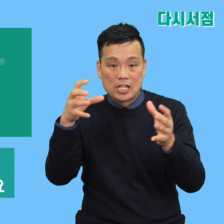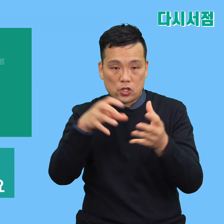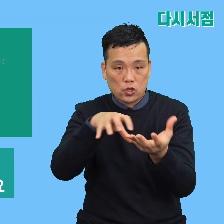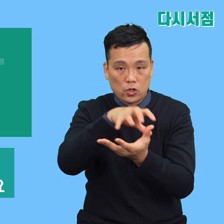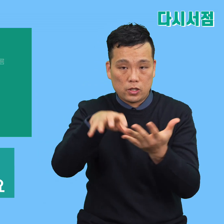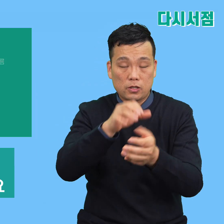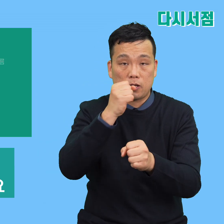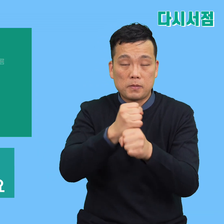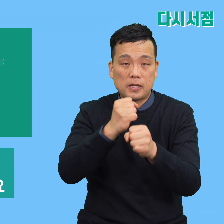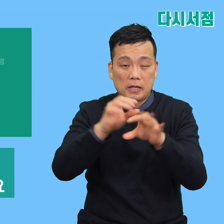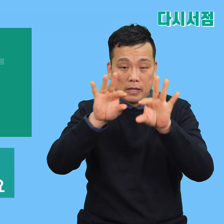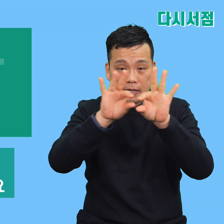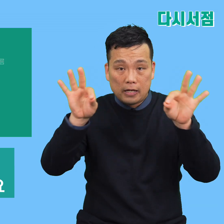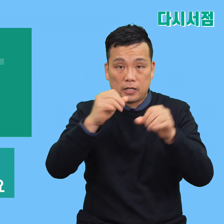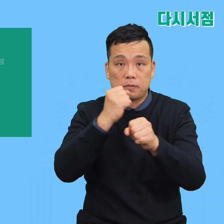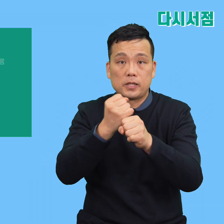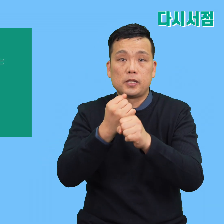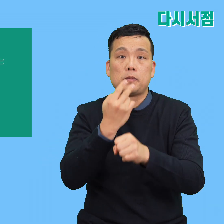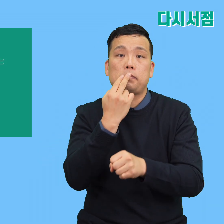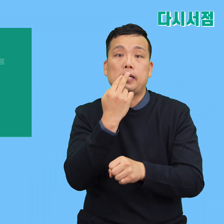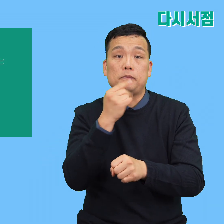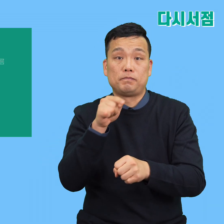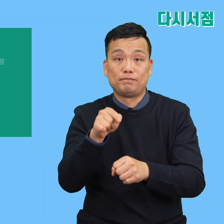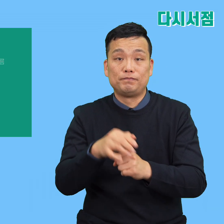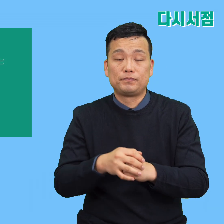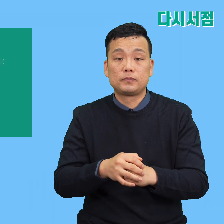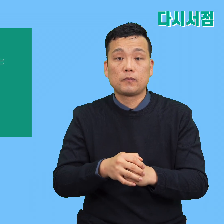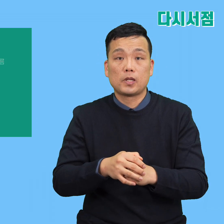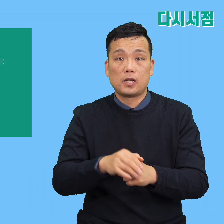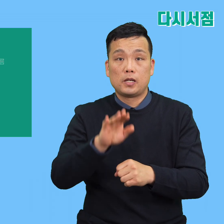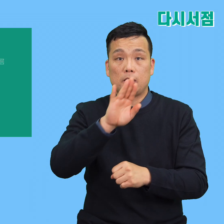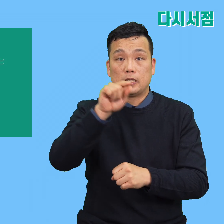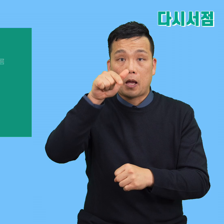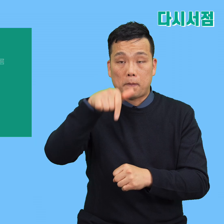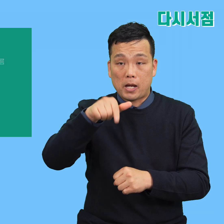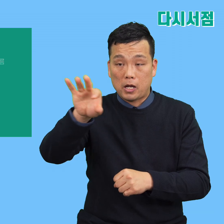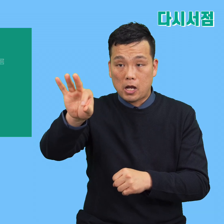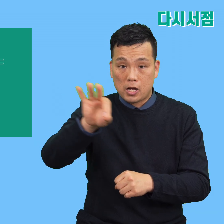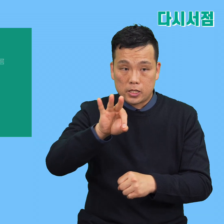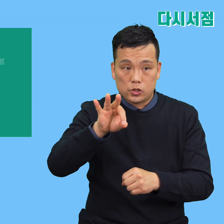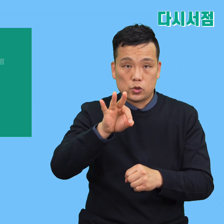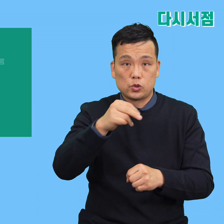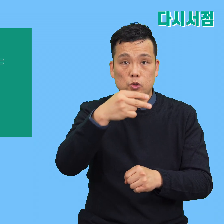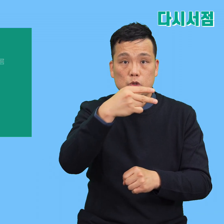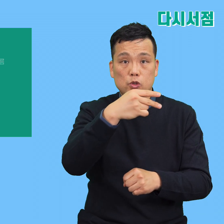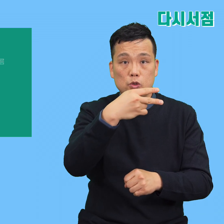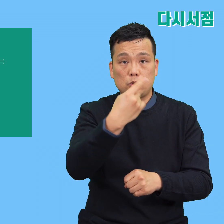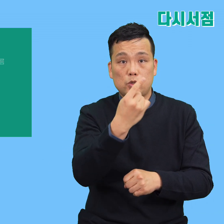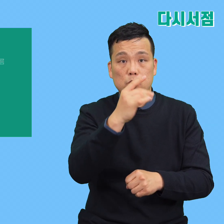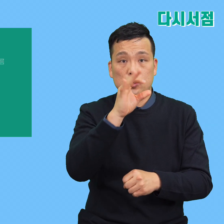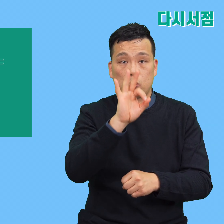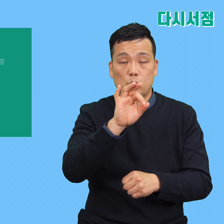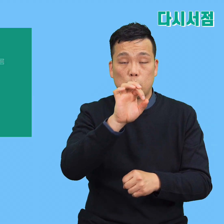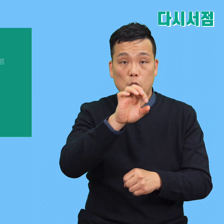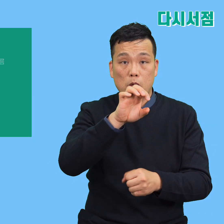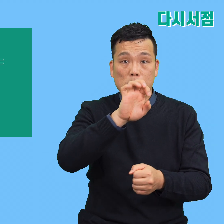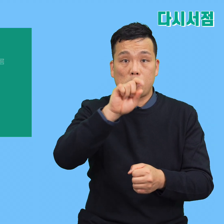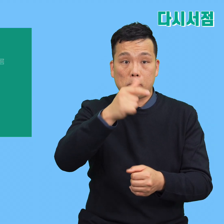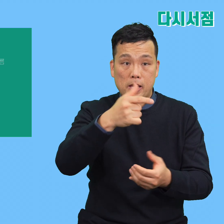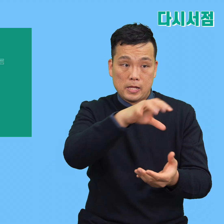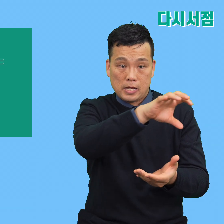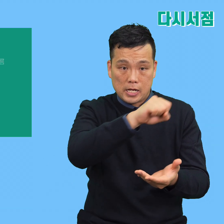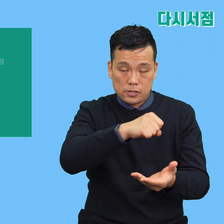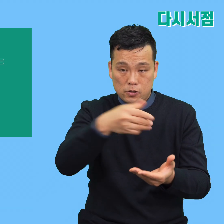얇은 컬러 코팅 필름을 말하는데요. 이 박을 동판과 함께 열로 압력을 주어 글자를 박는